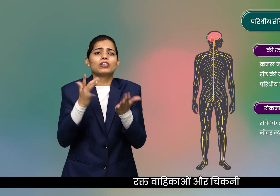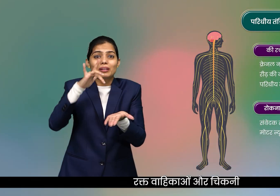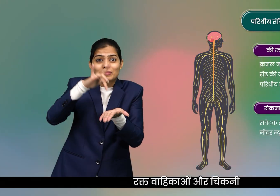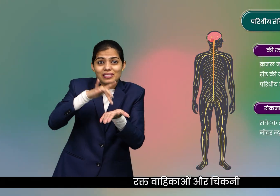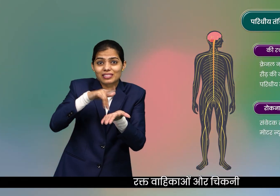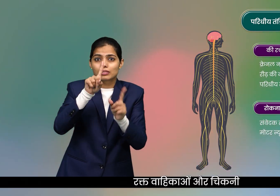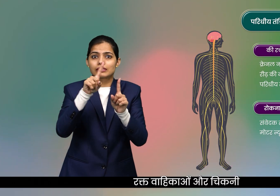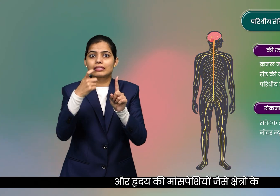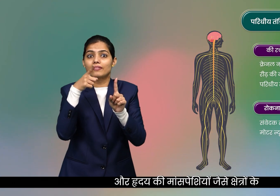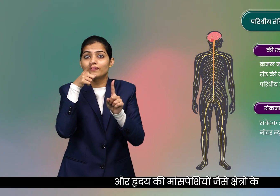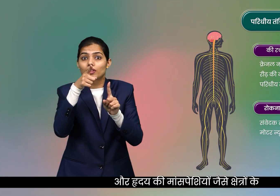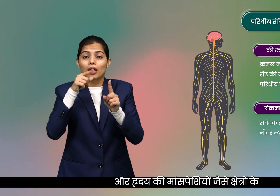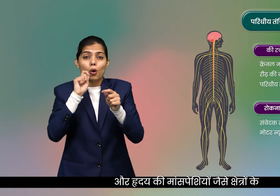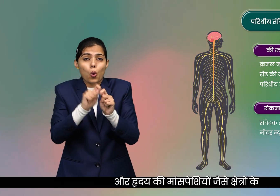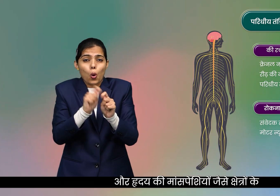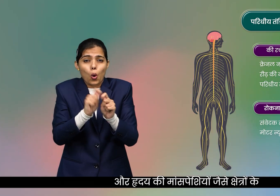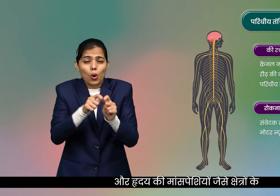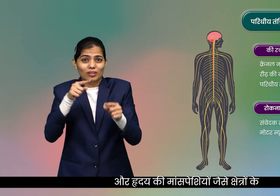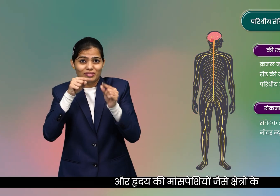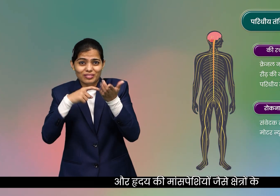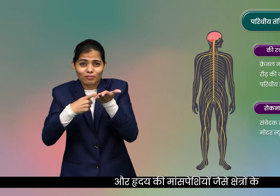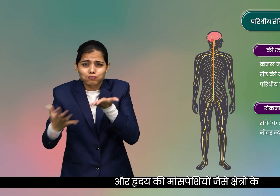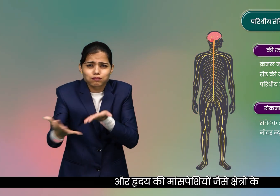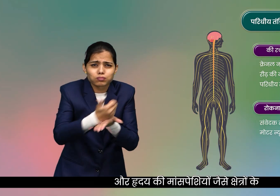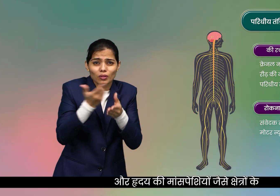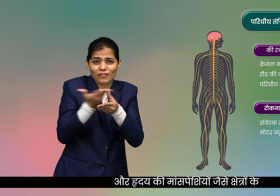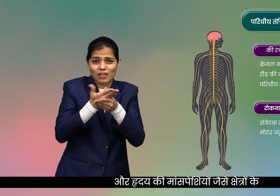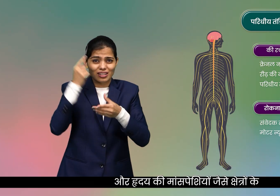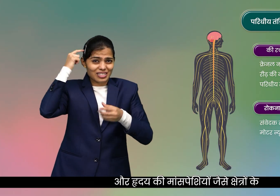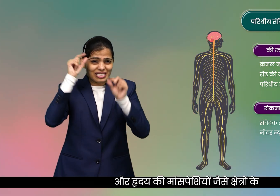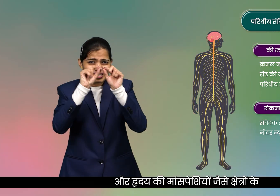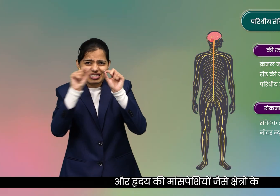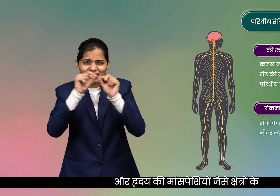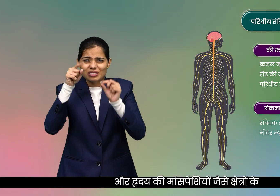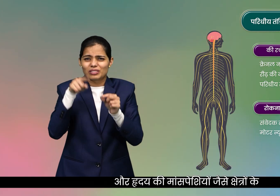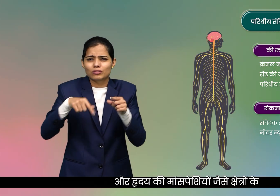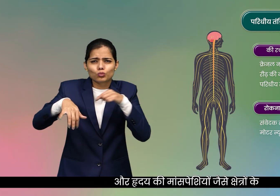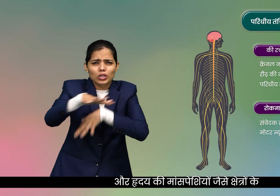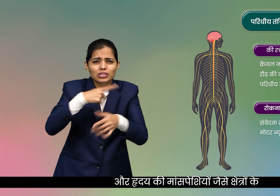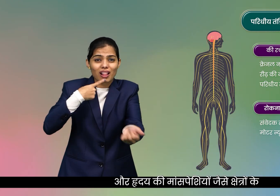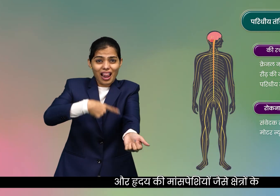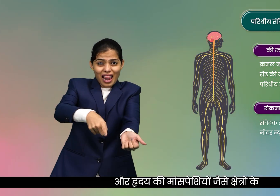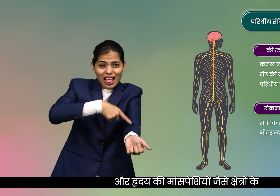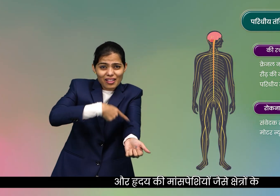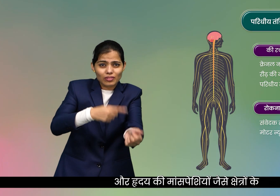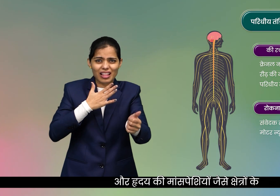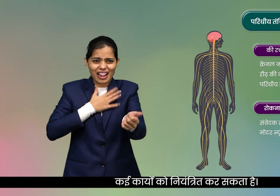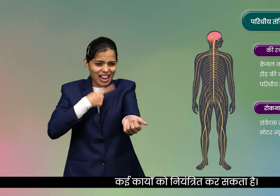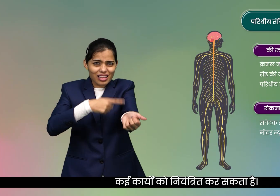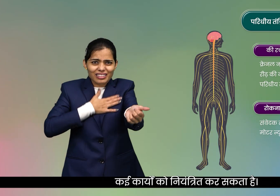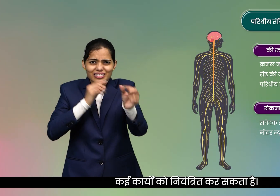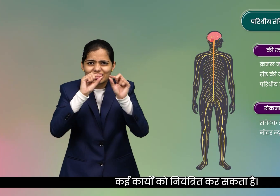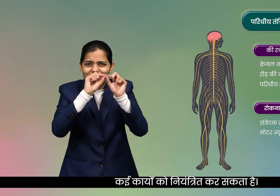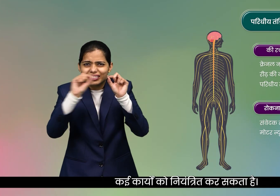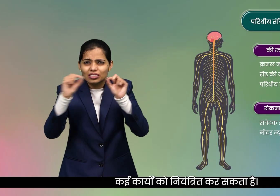रक्त वाहिकाओं और चिकनी और हृदय की मांसपेशियों जैसी क्षेत्रों के